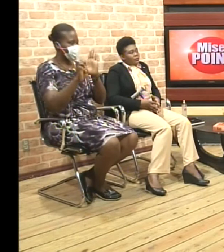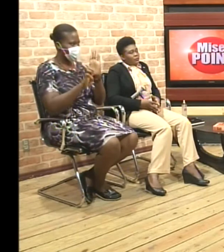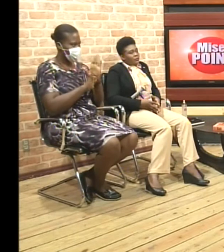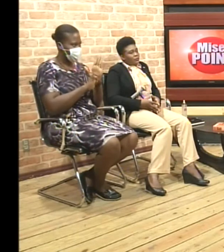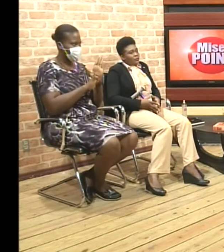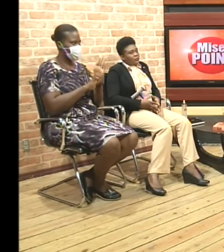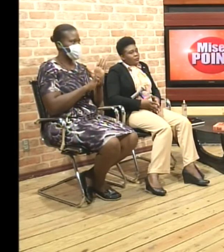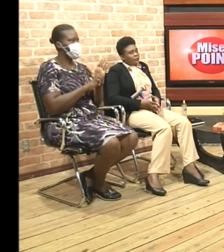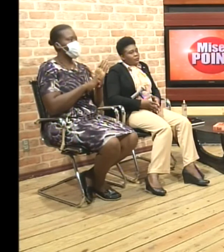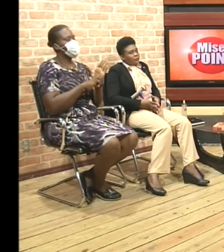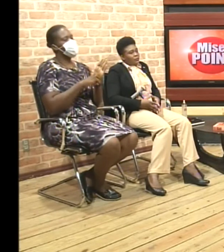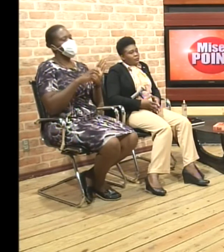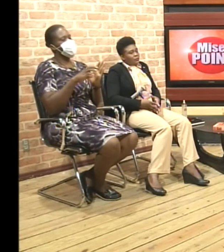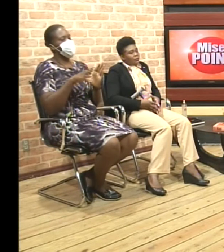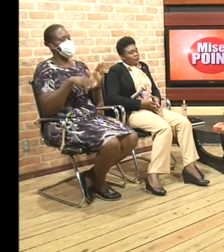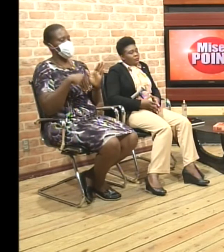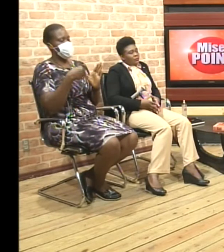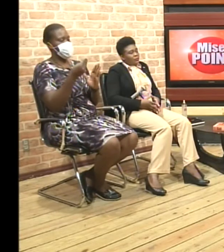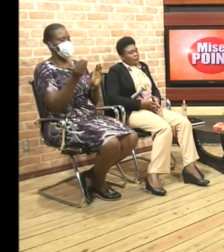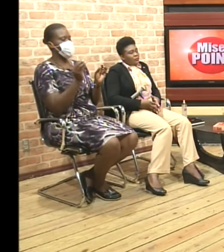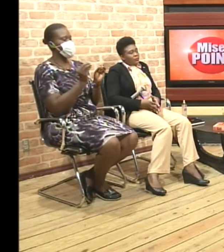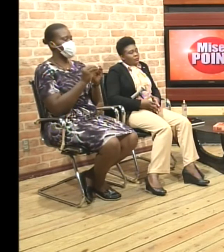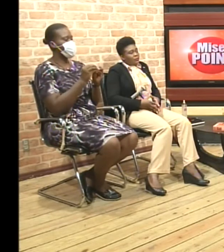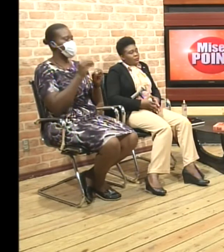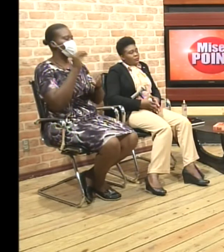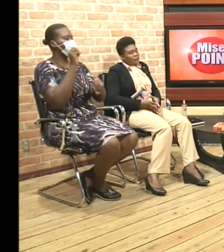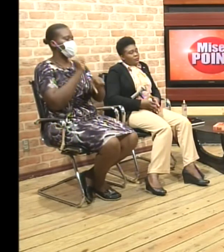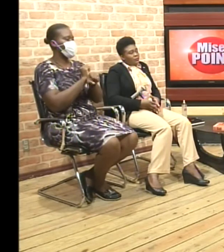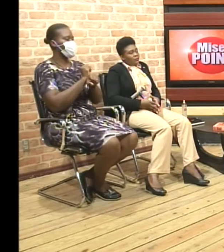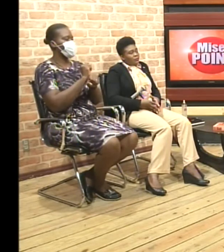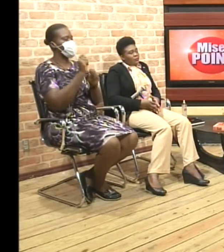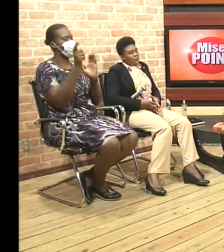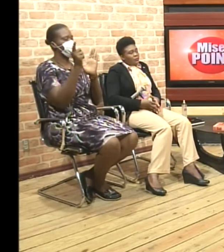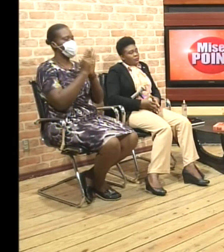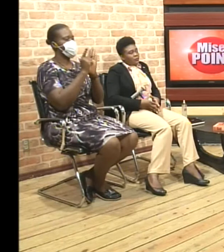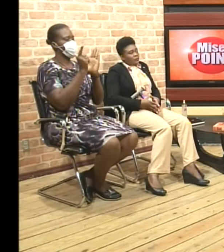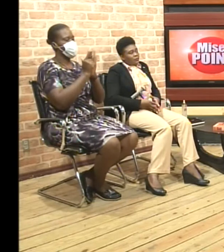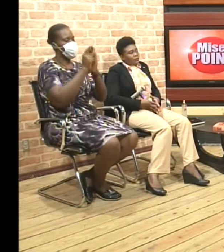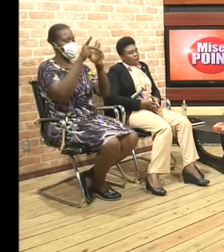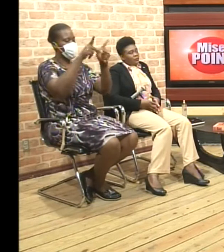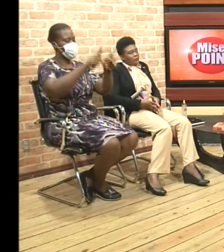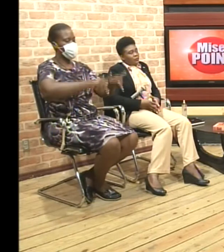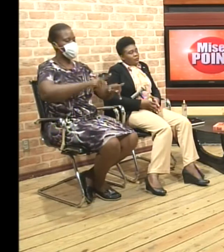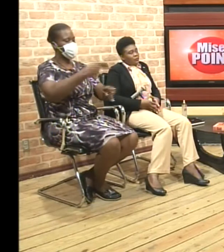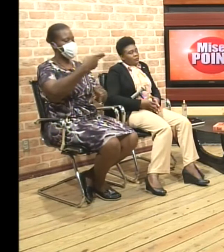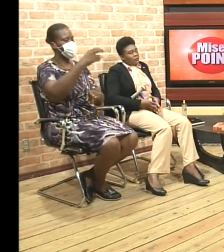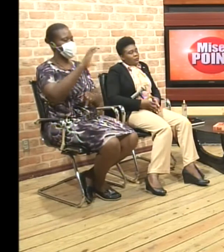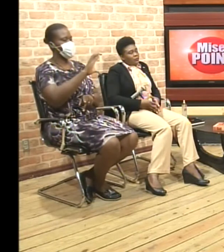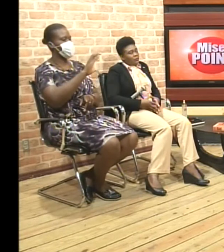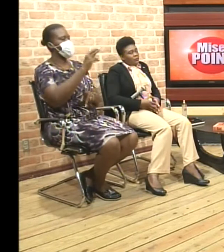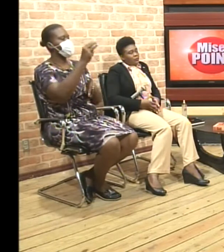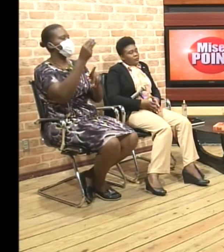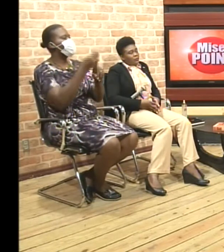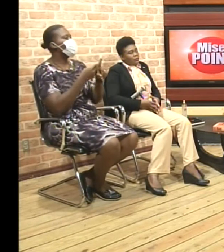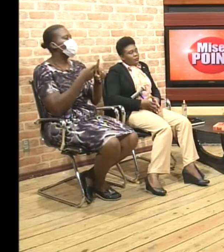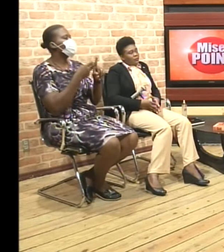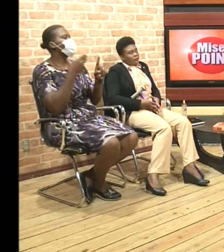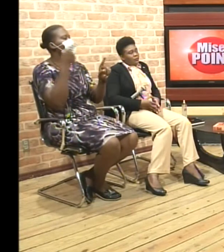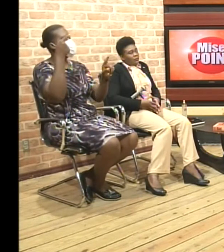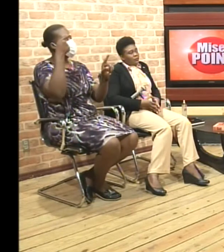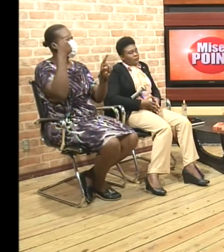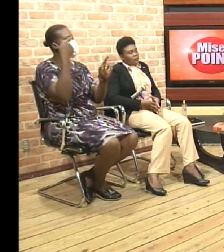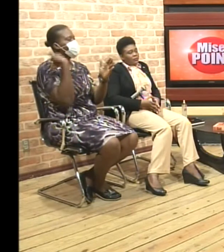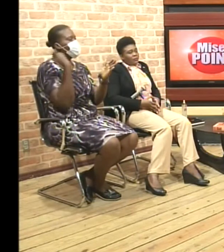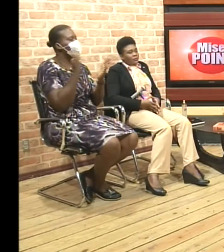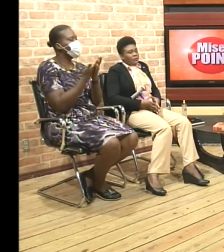dimension, contribution dans la réalisation des droits de monde handicapé. Je dis à, de mars à jeudi à, ou quoi que vous